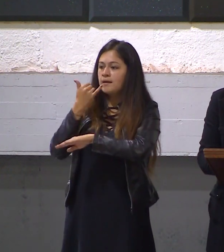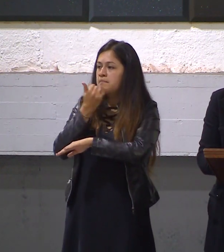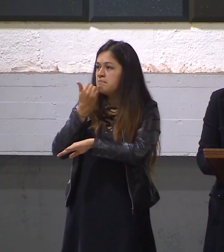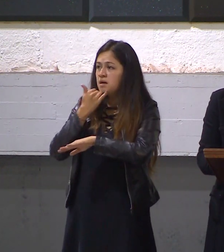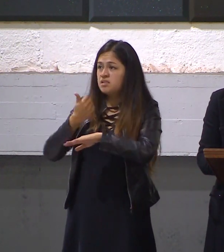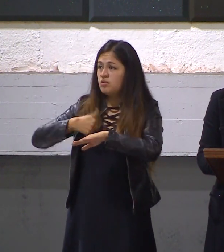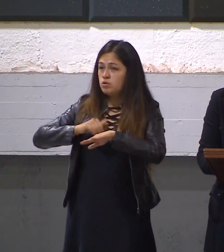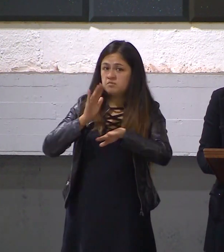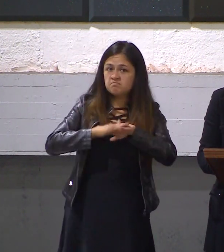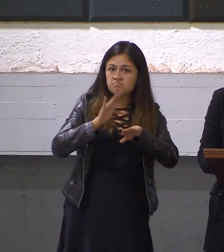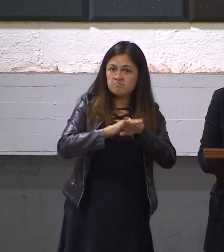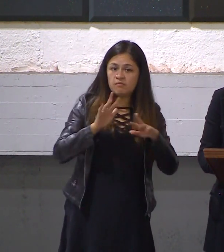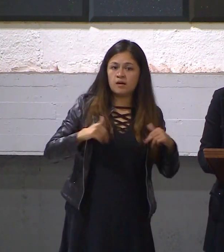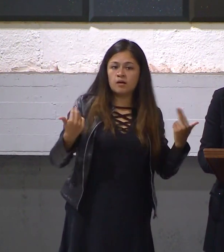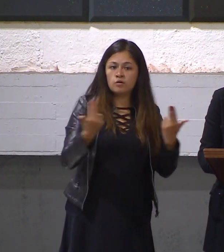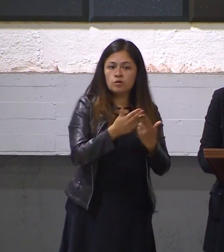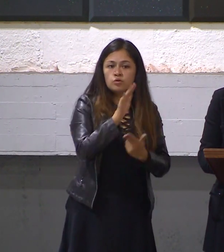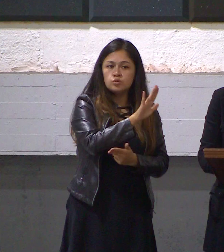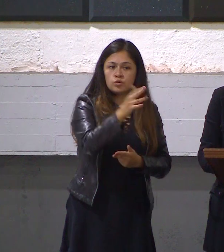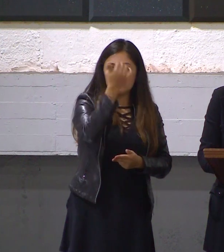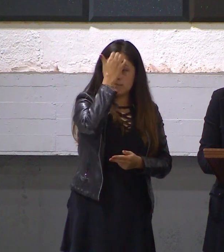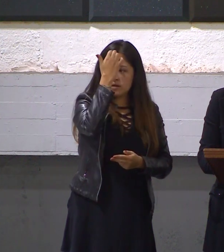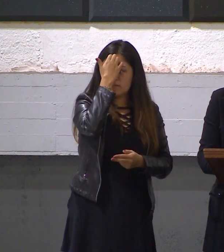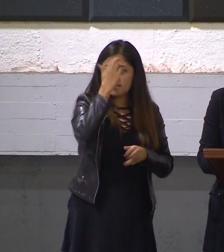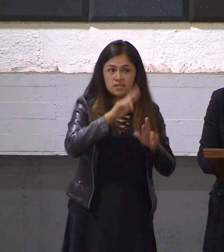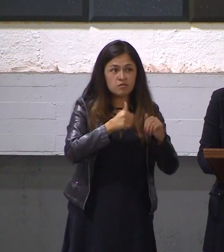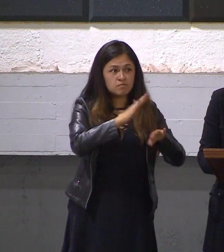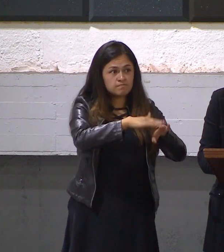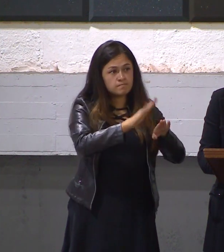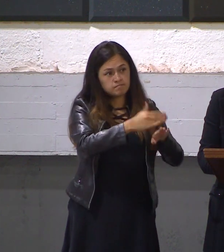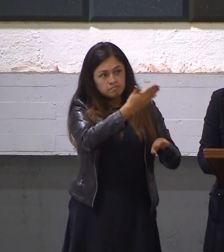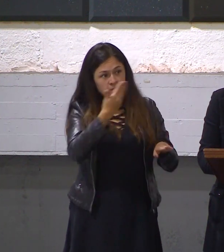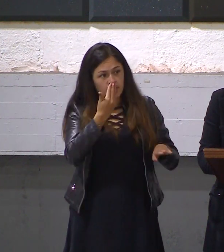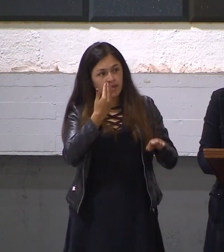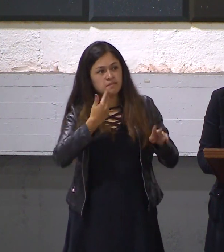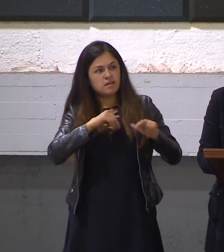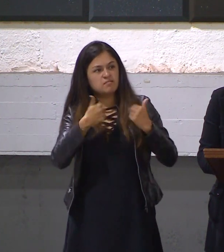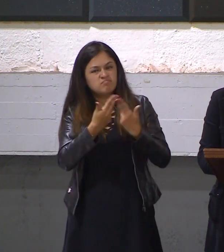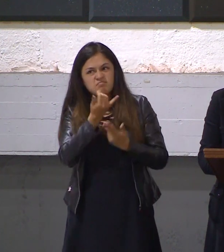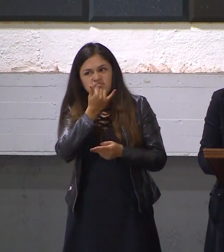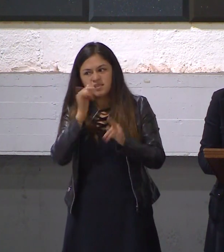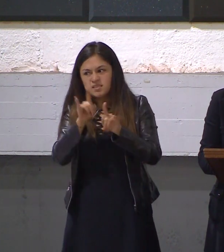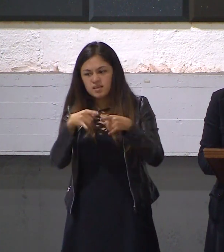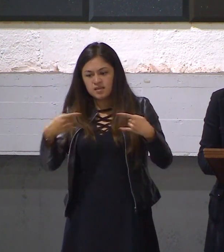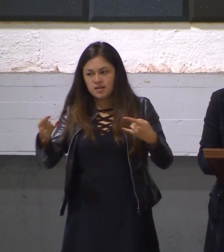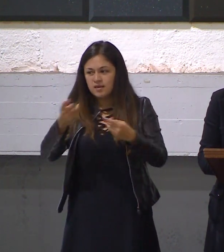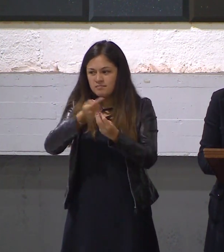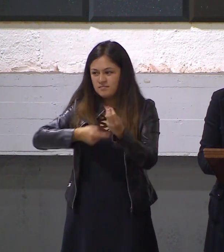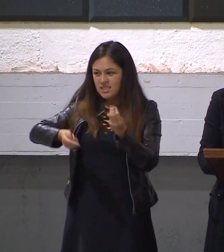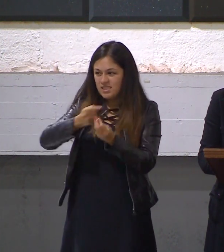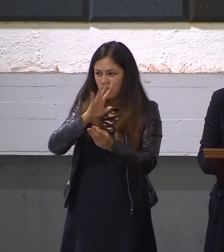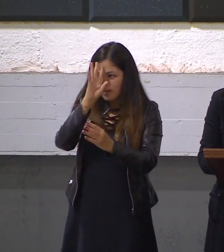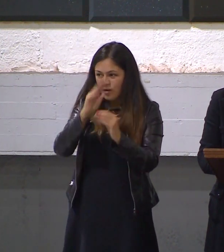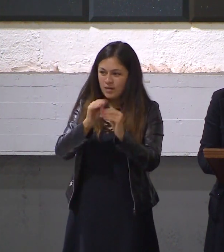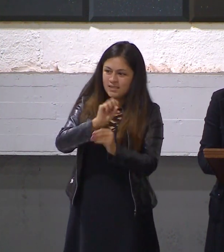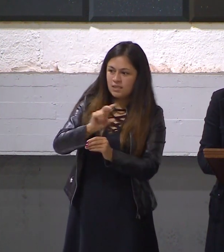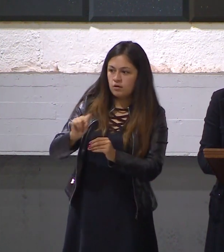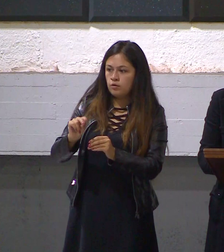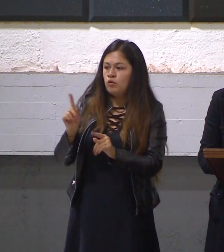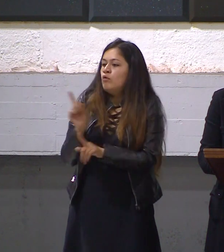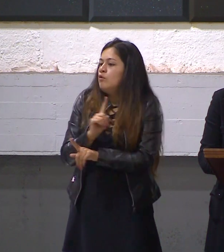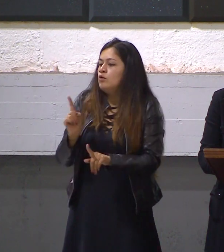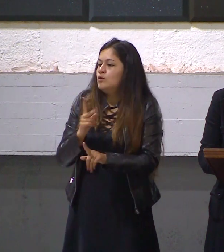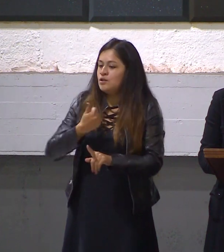para preguntarnos yo la propuesta que hago es no esperemos que nos convoquen nosotros lleguemos allá con la propuesta porque es que